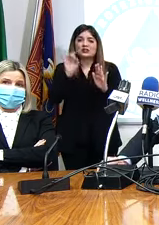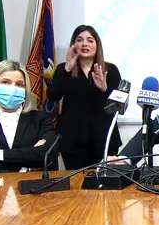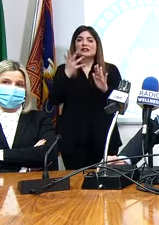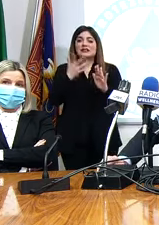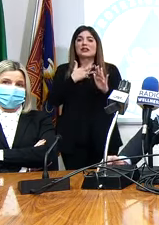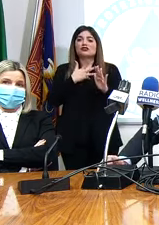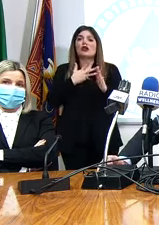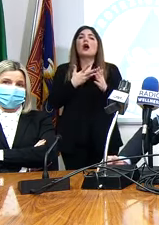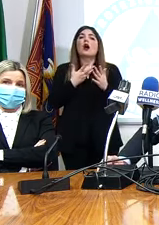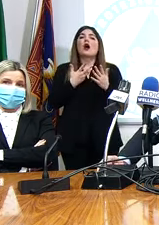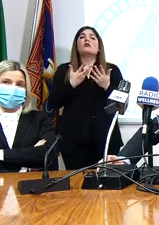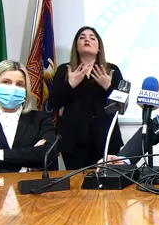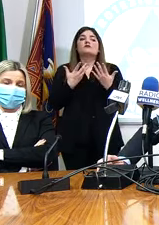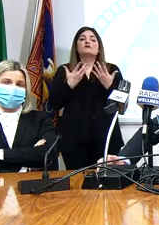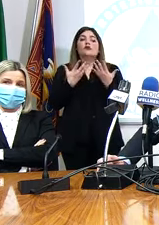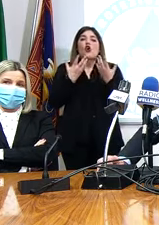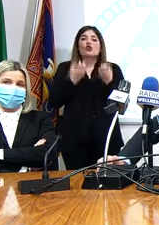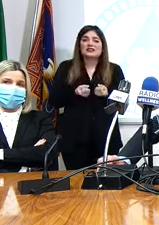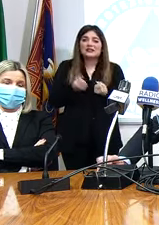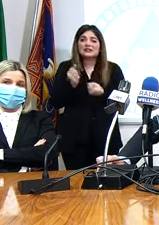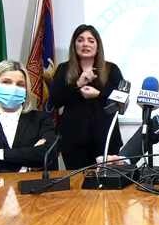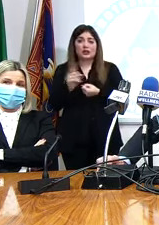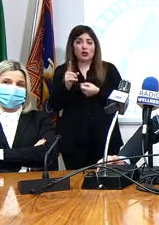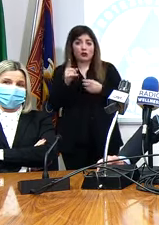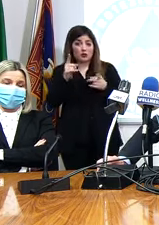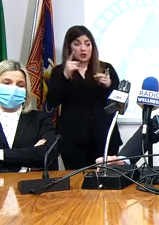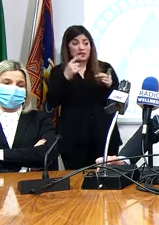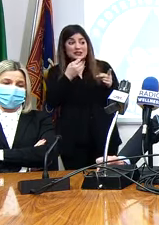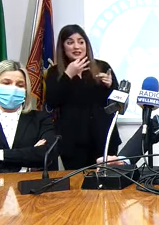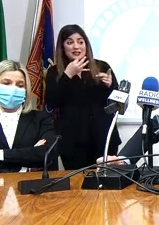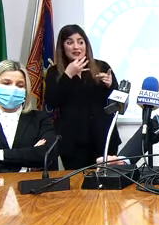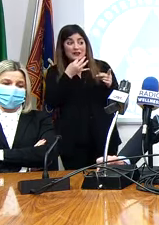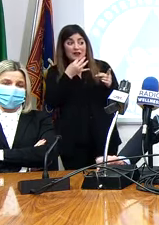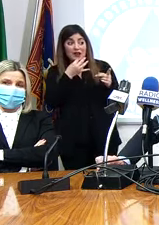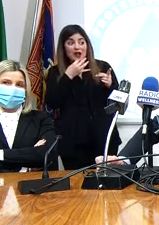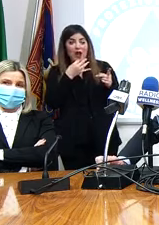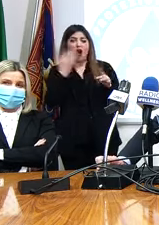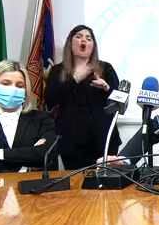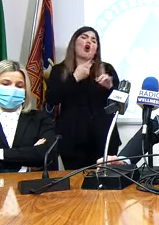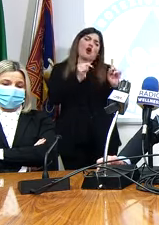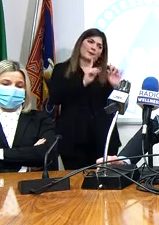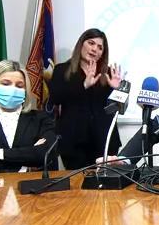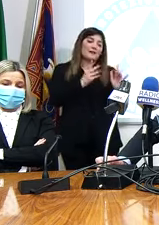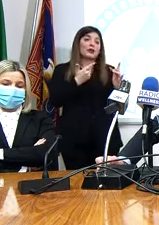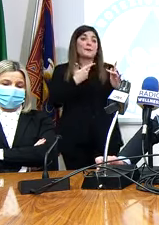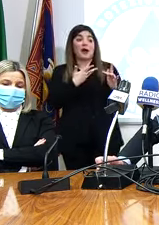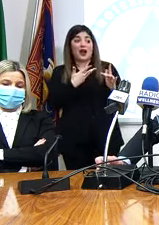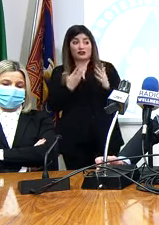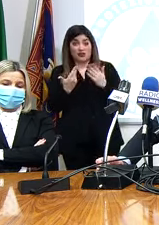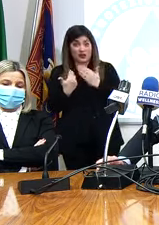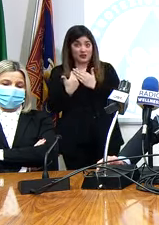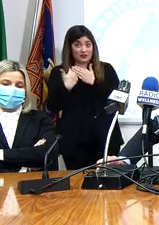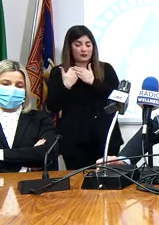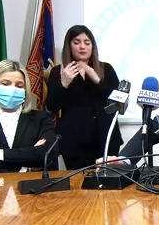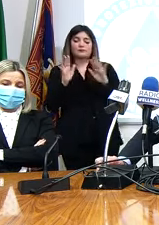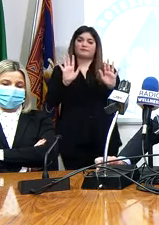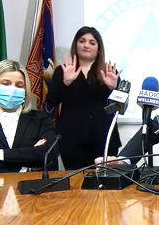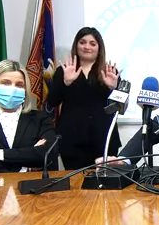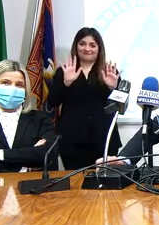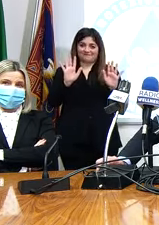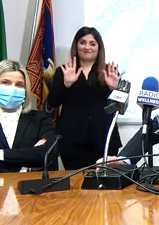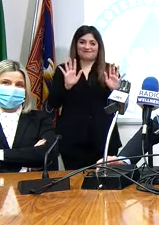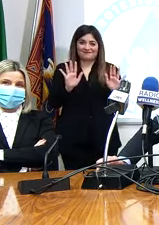ai responsabili, intesa ai responsabili, non i colpevoli, quelli che dovrebbero supportare. Sono obiettore di coscienza,